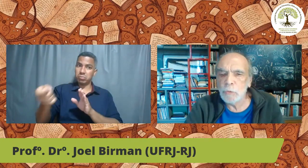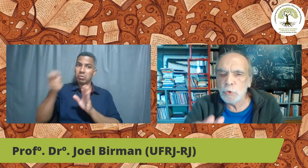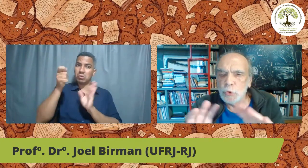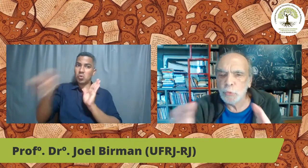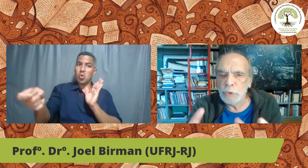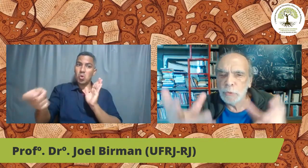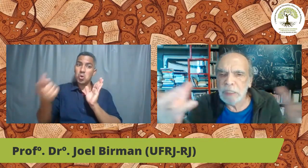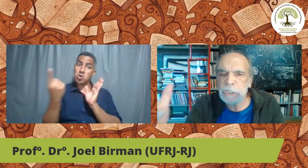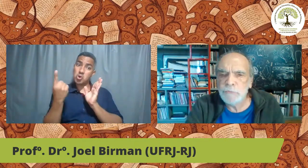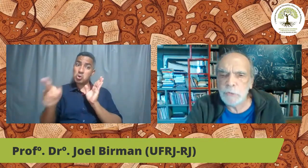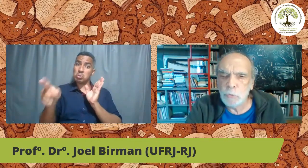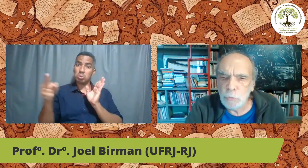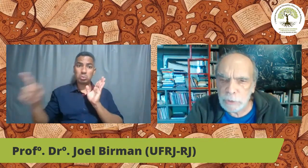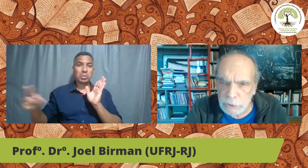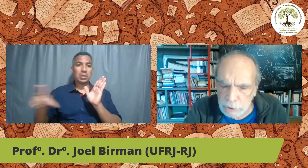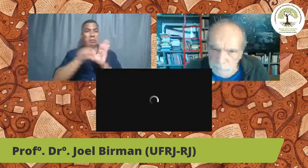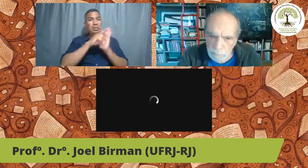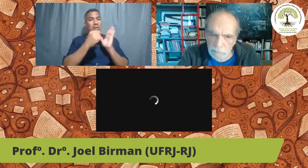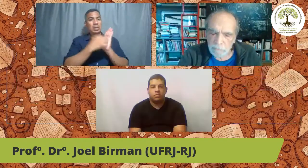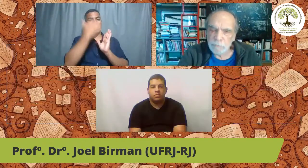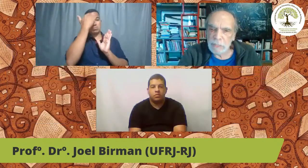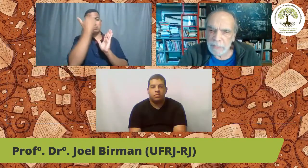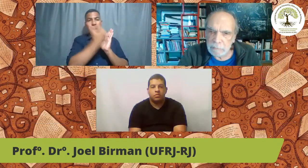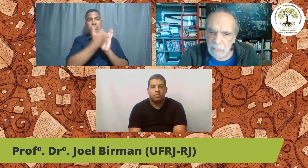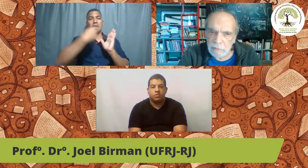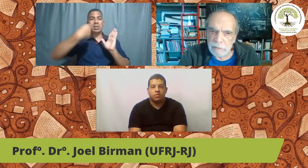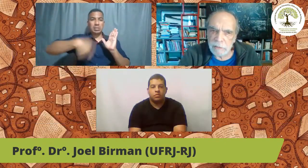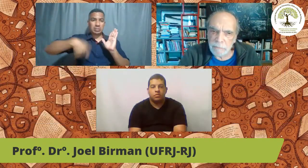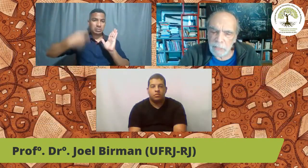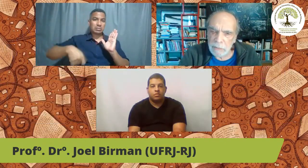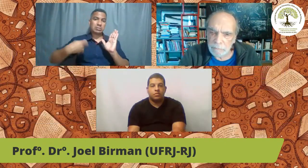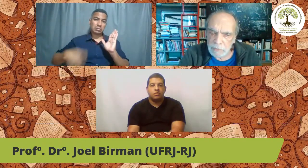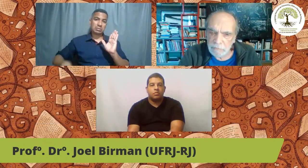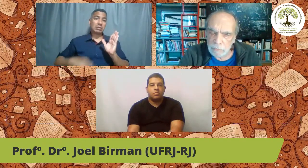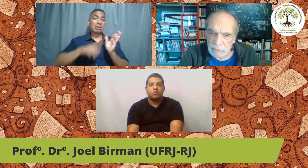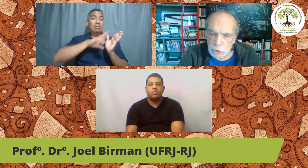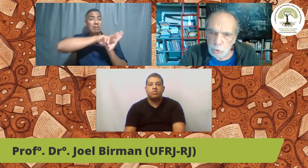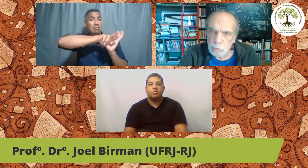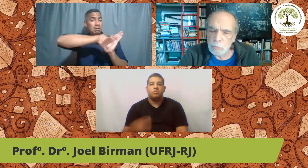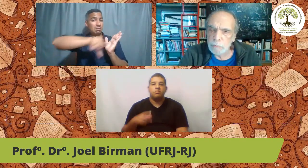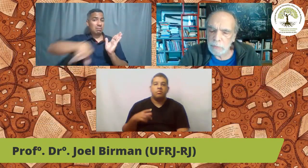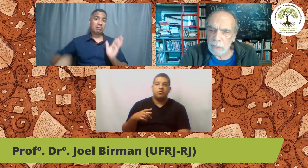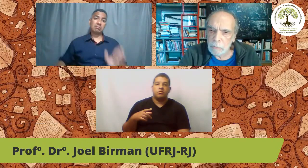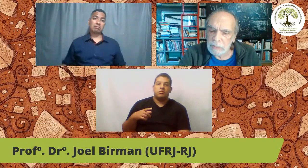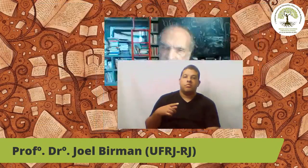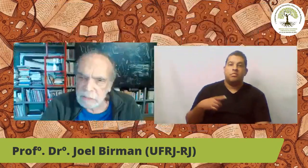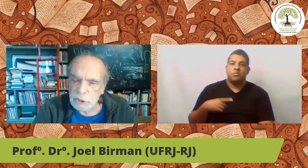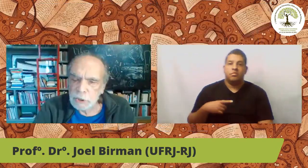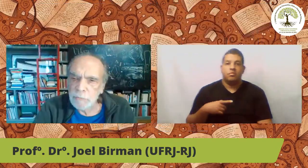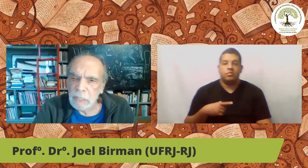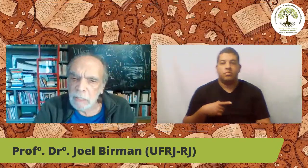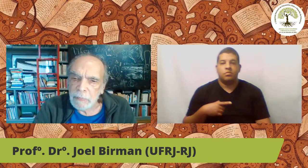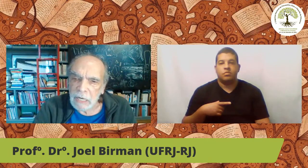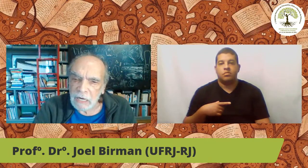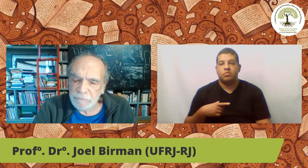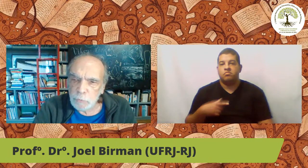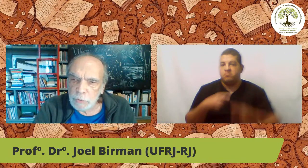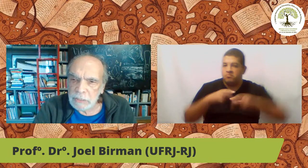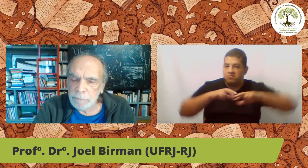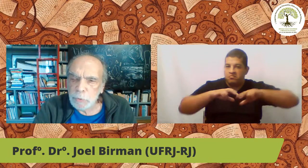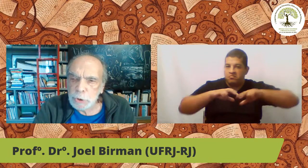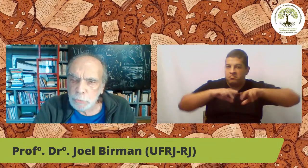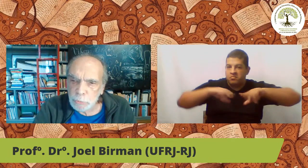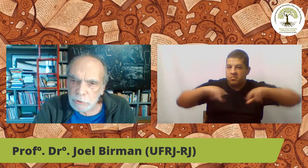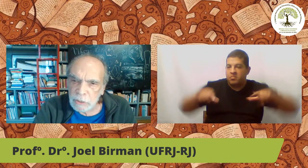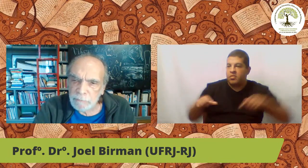ser construídas três figuras fundamentais, né, que vão estar em jogo, né, quais sejam a figura